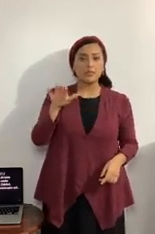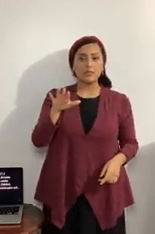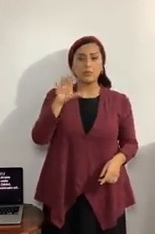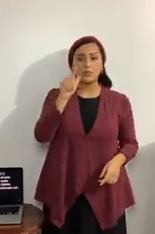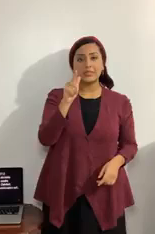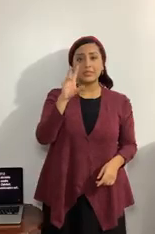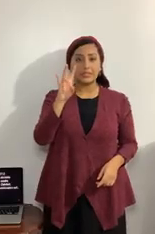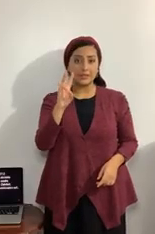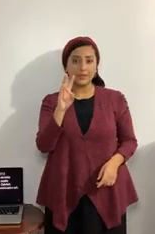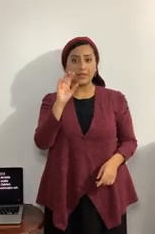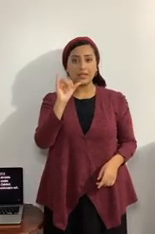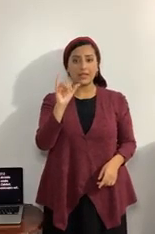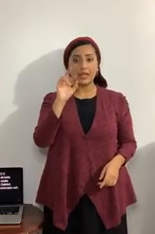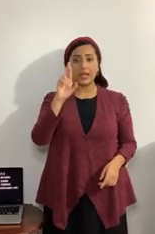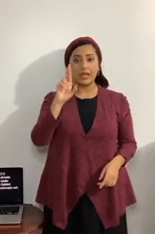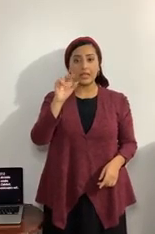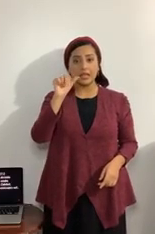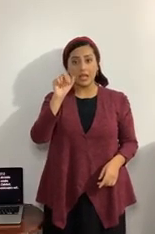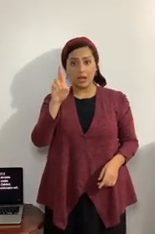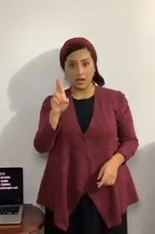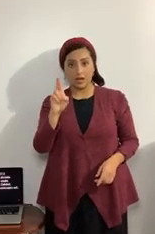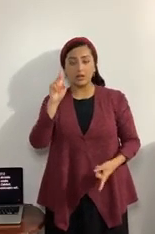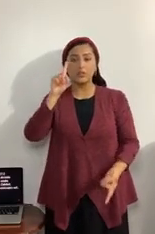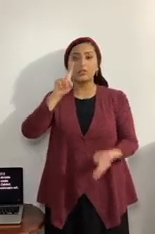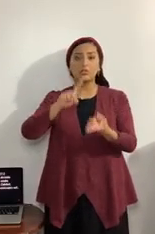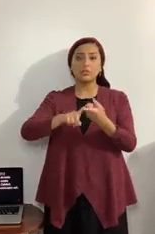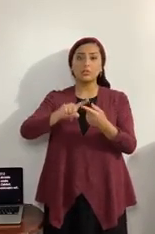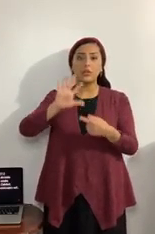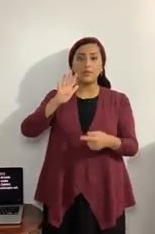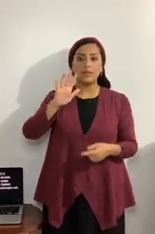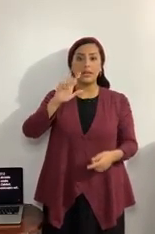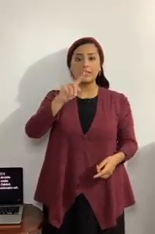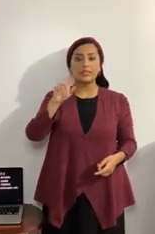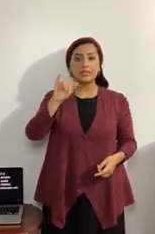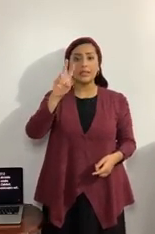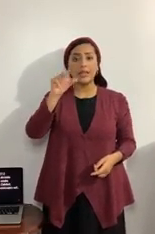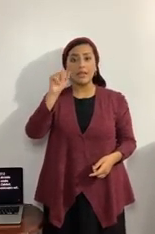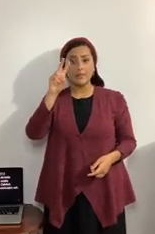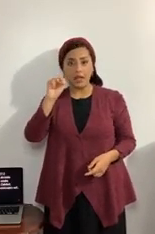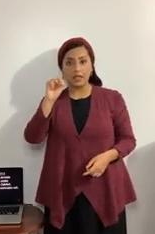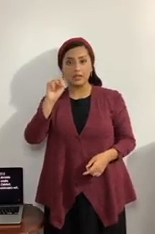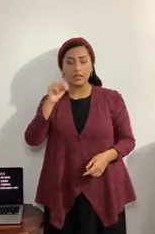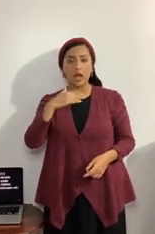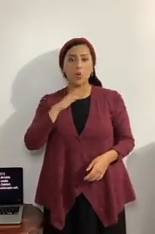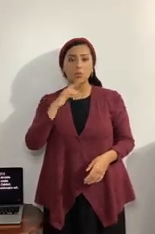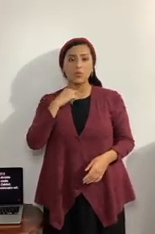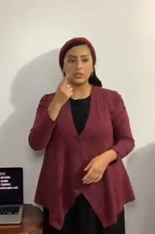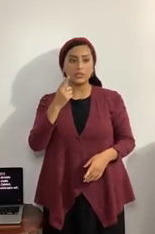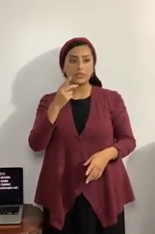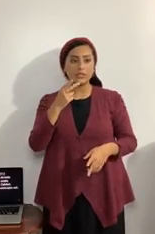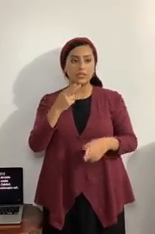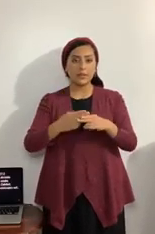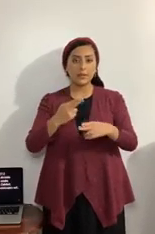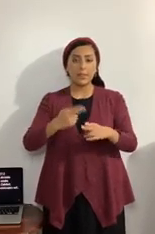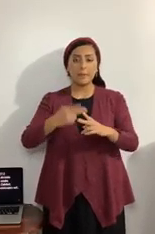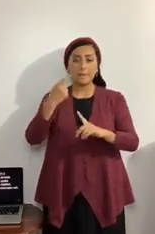que corresponde a abril, al 5 de Sivan. Aquí voy a mencionar nombres de los meses para que se